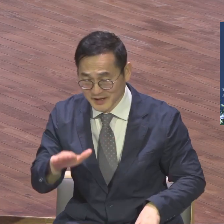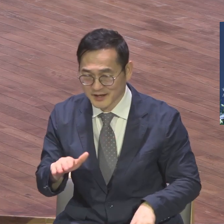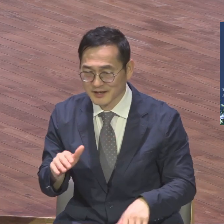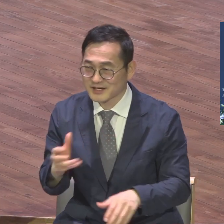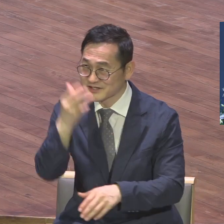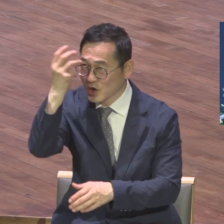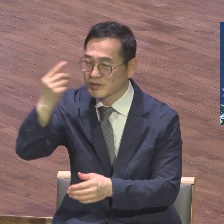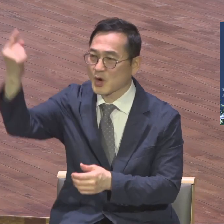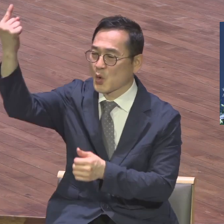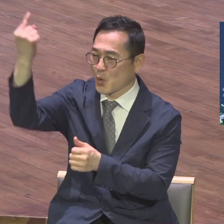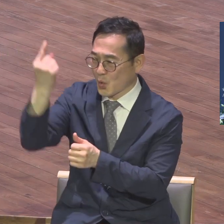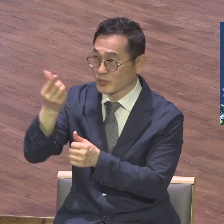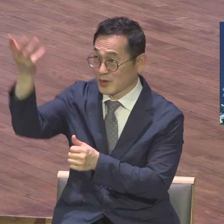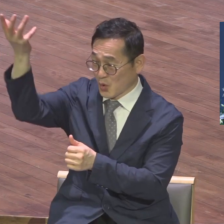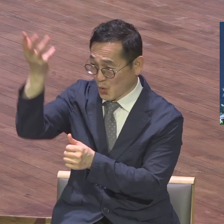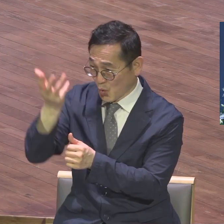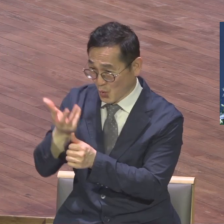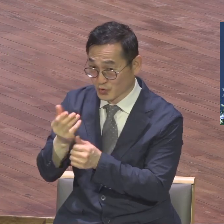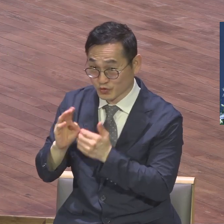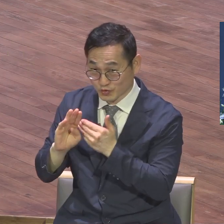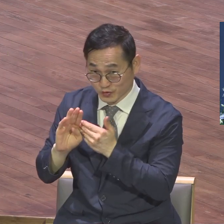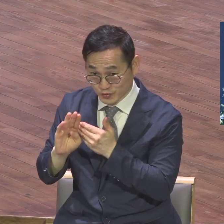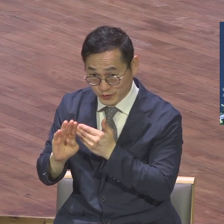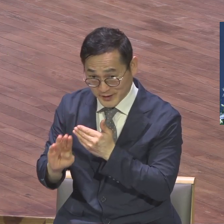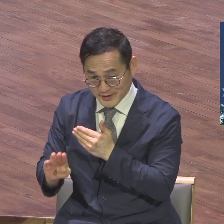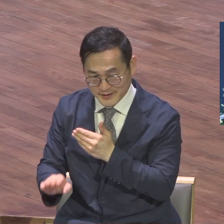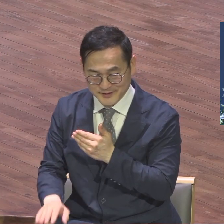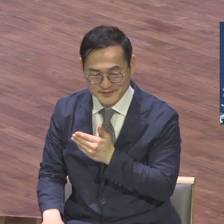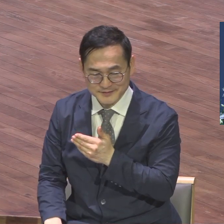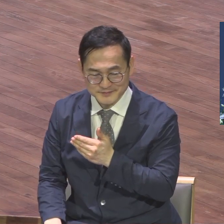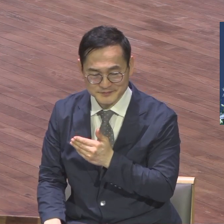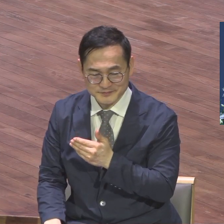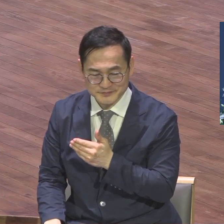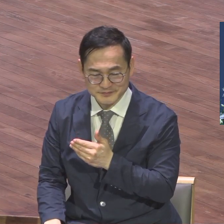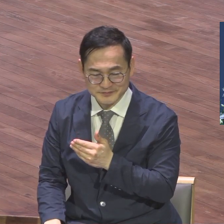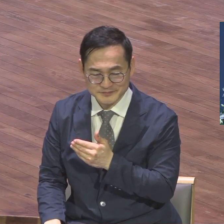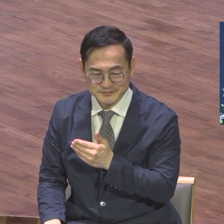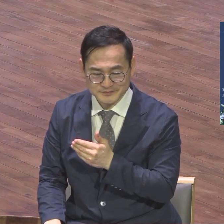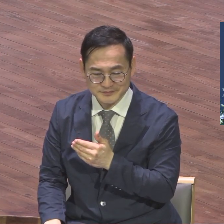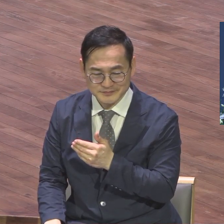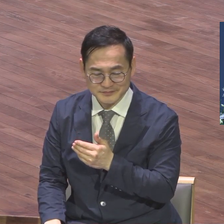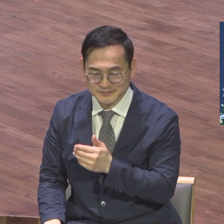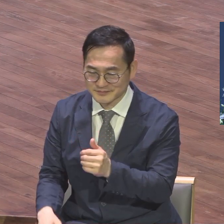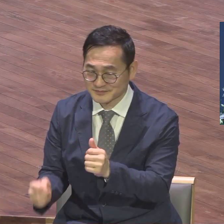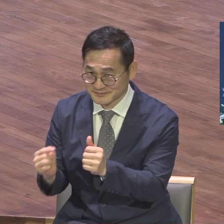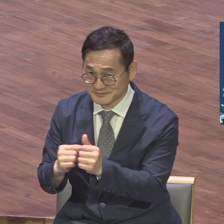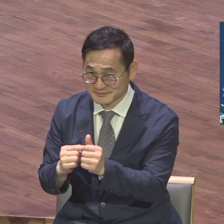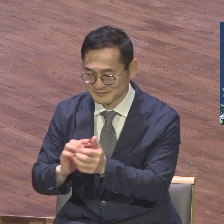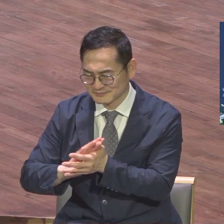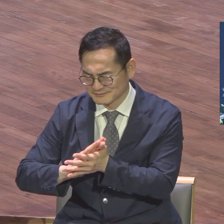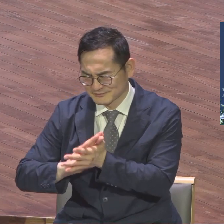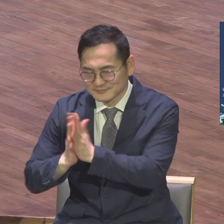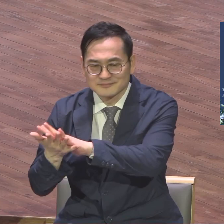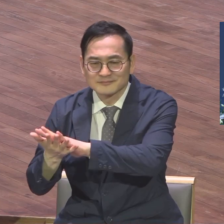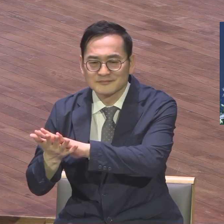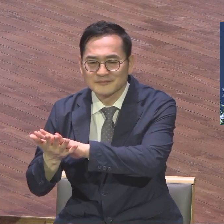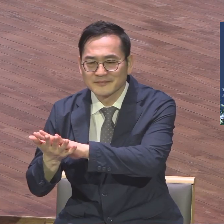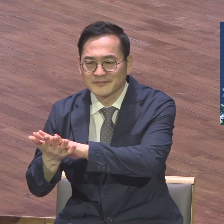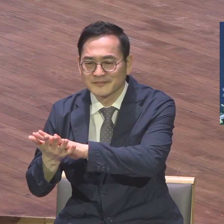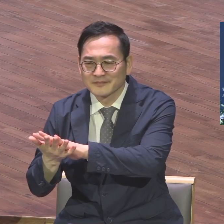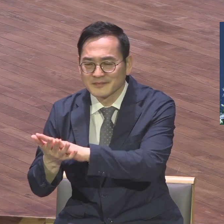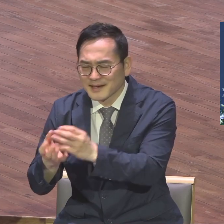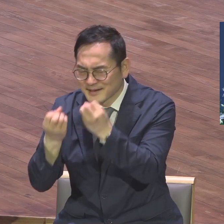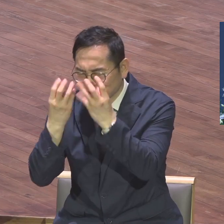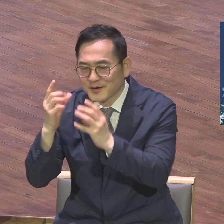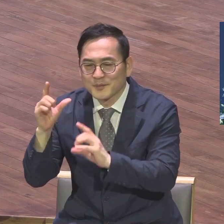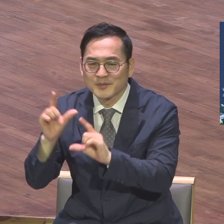임한 후에 이 요한은 우리의 아들이 사랑의 사도로 완전히 180도 변명하는 변화된